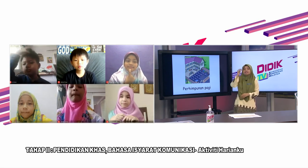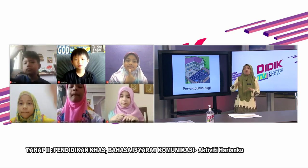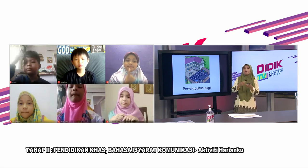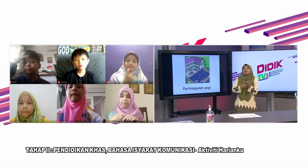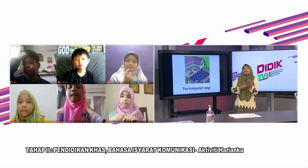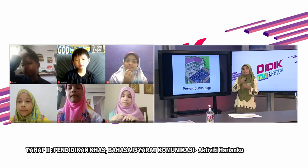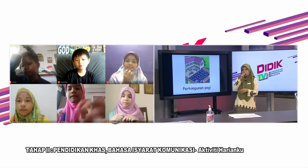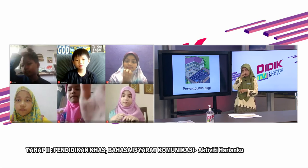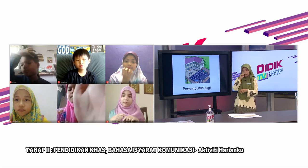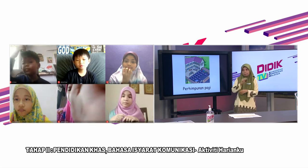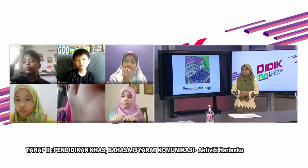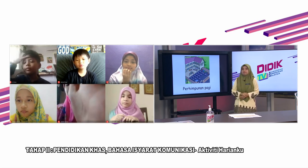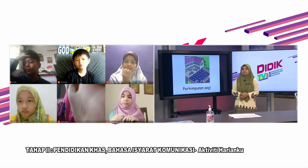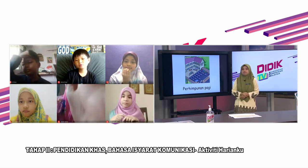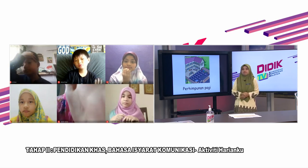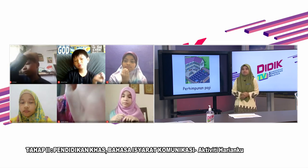Mike, buat apa?